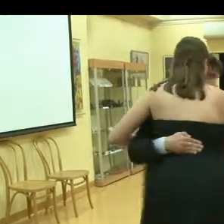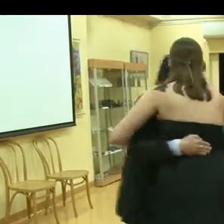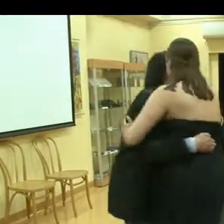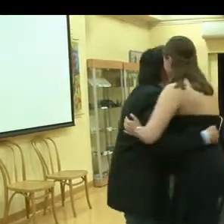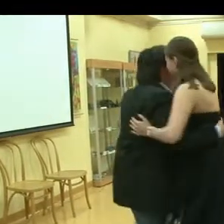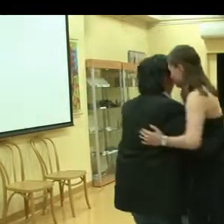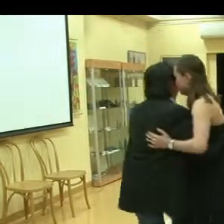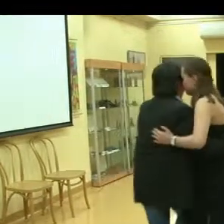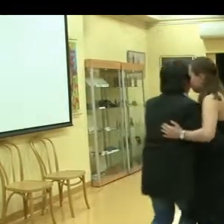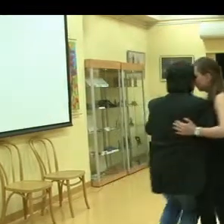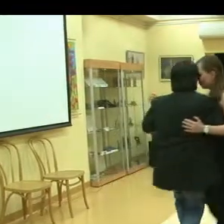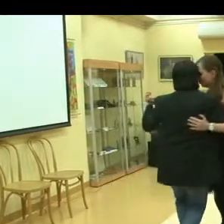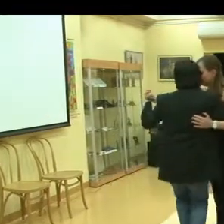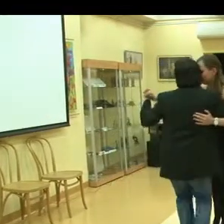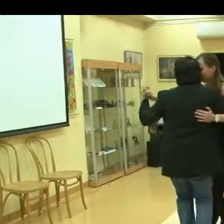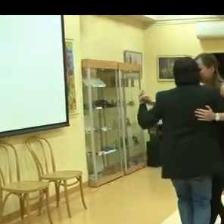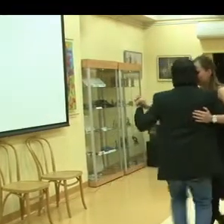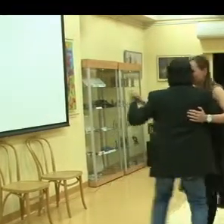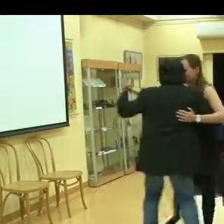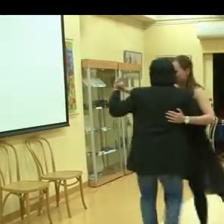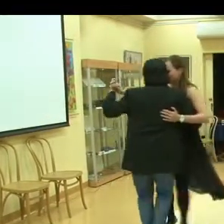Partnerzy dotykają się czołami, mają przymknięte oczy.